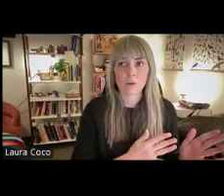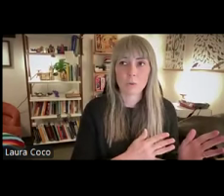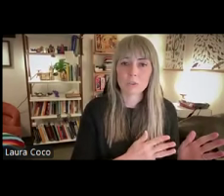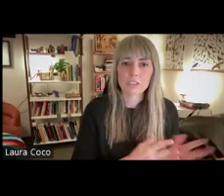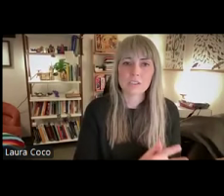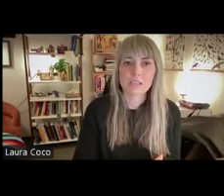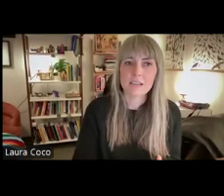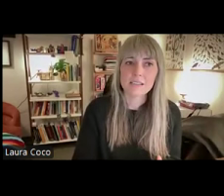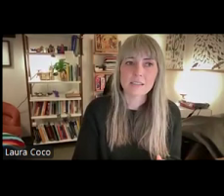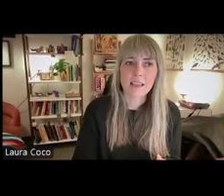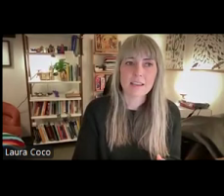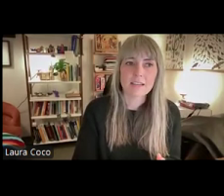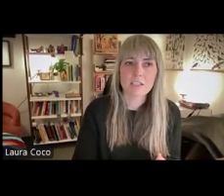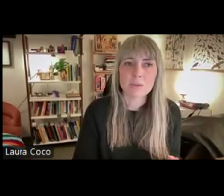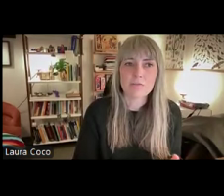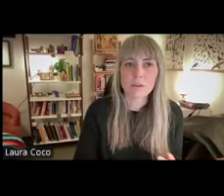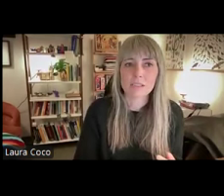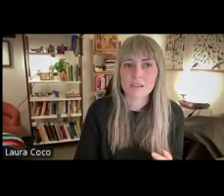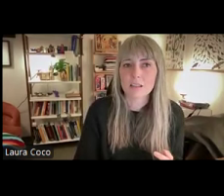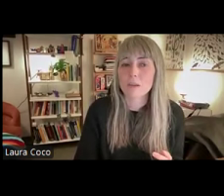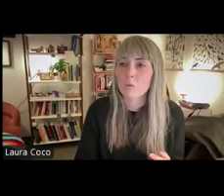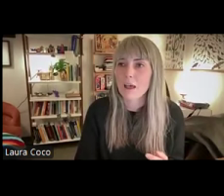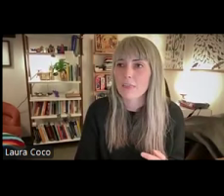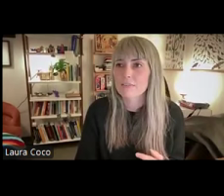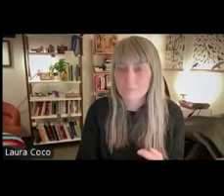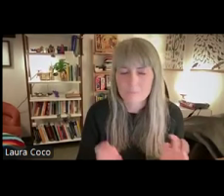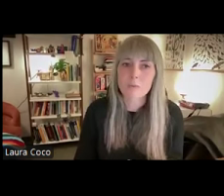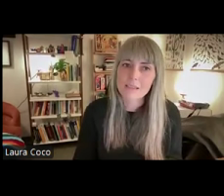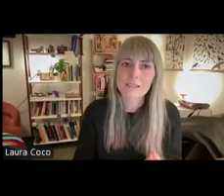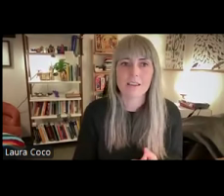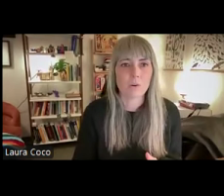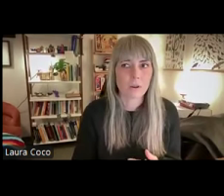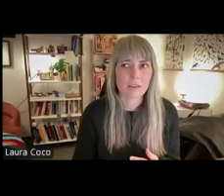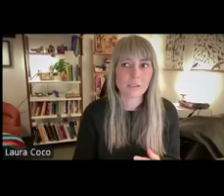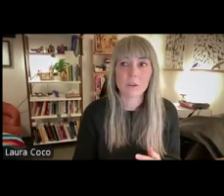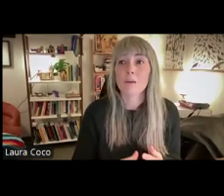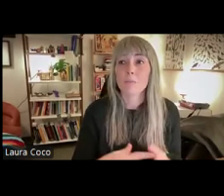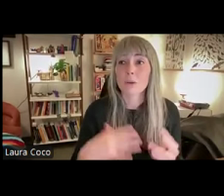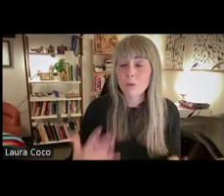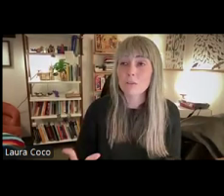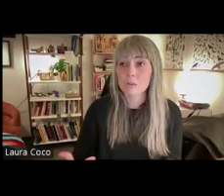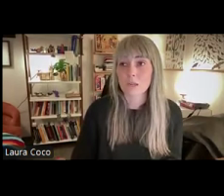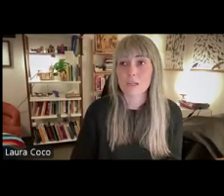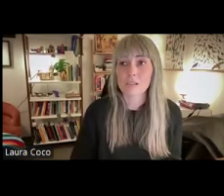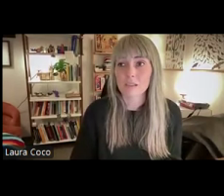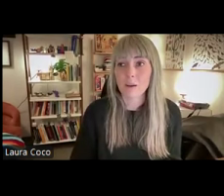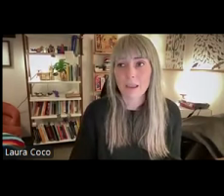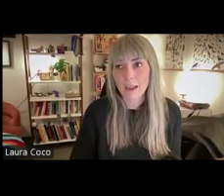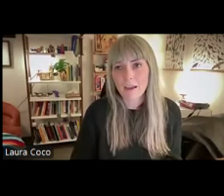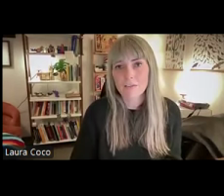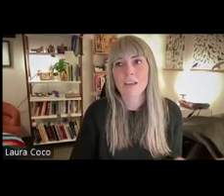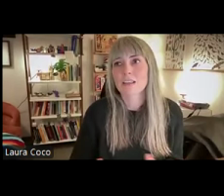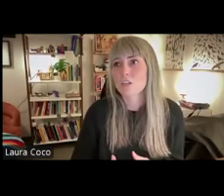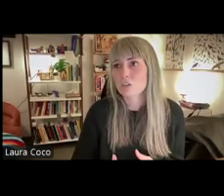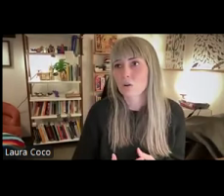trabajadores agrícolas, pero que muchas veces se desvían. Es como que los estudios se enfocan en el noreste, en